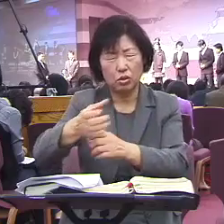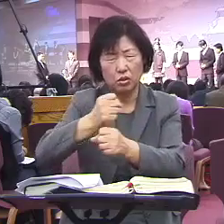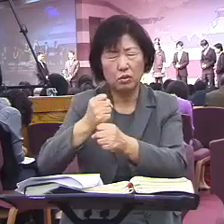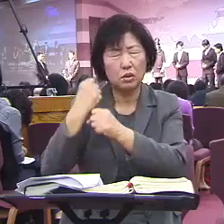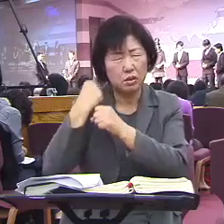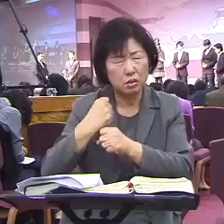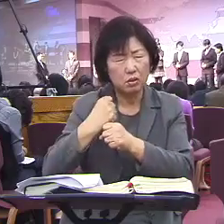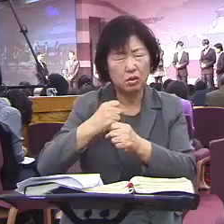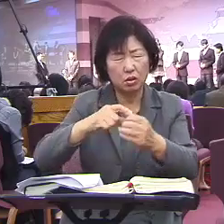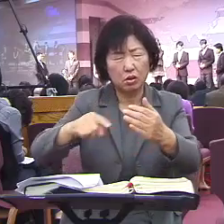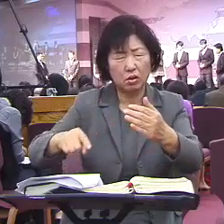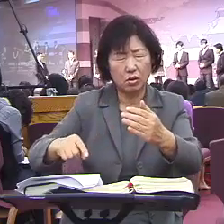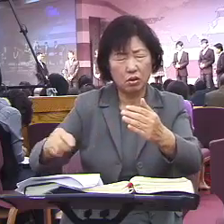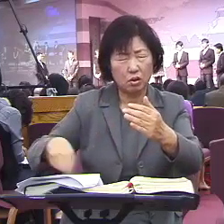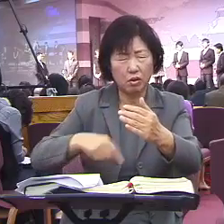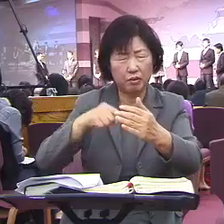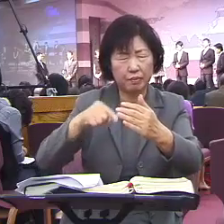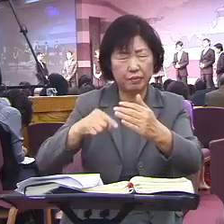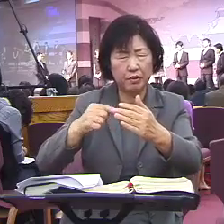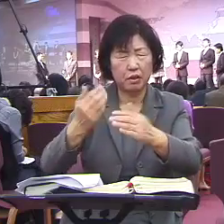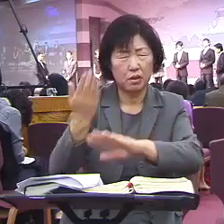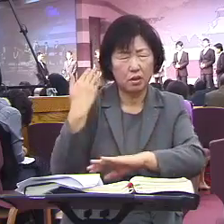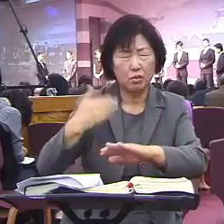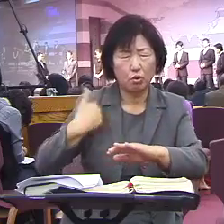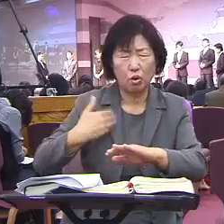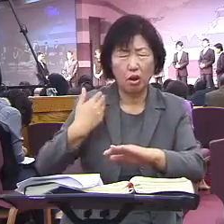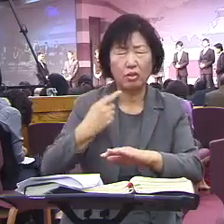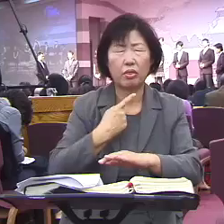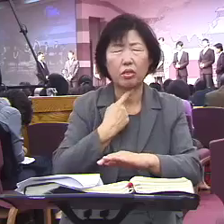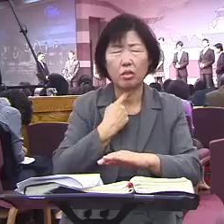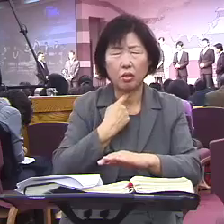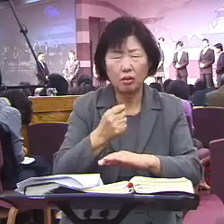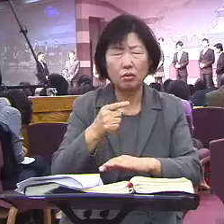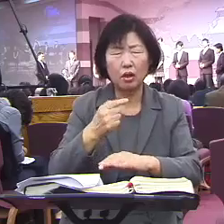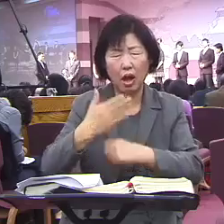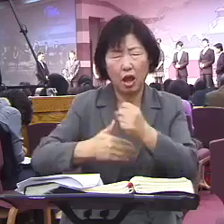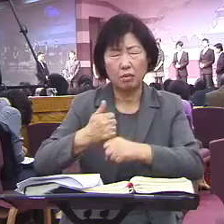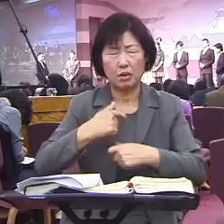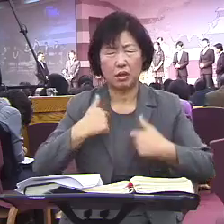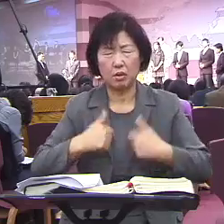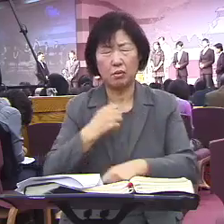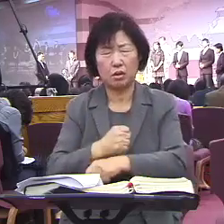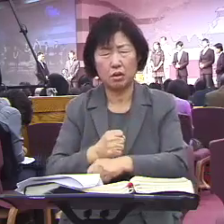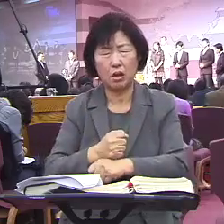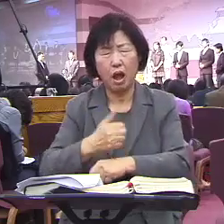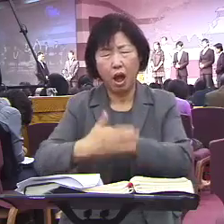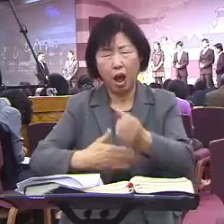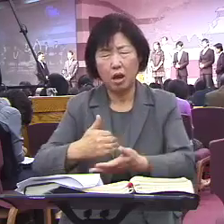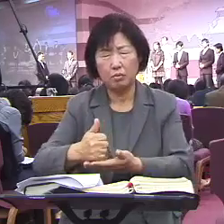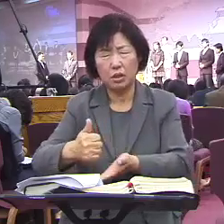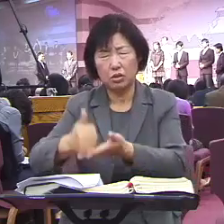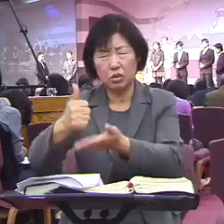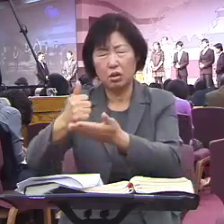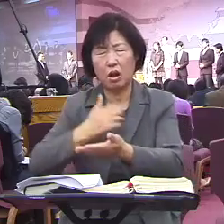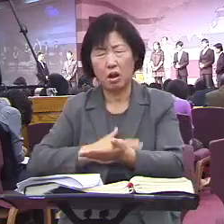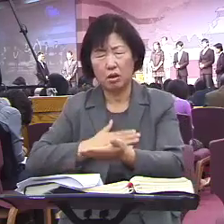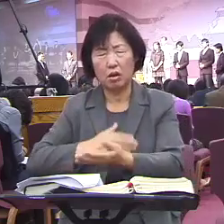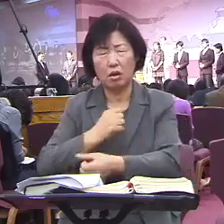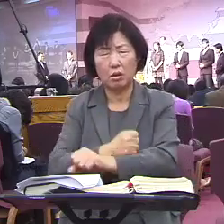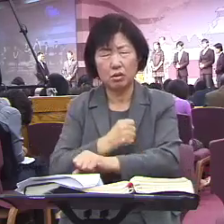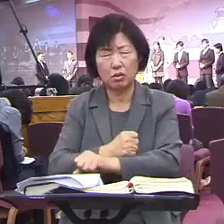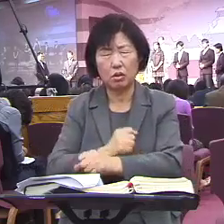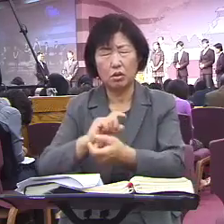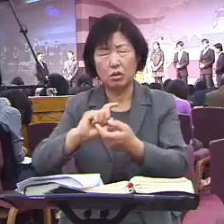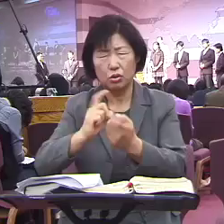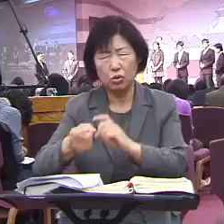가운데 우리가 전에 몰랐던 하나님의 기뻐하심을, 하나님의 칭찬을 알게 해주시고, 서로